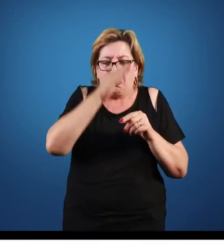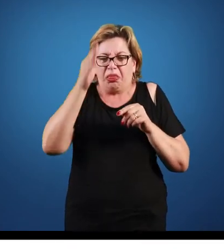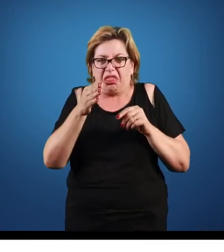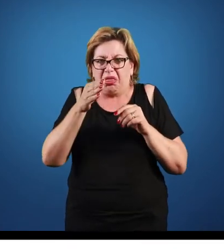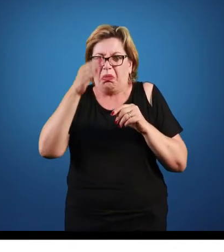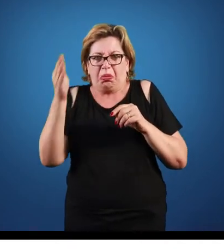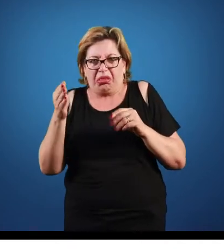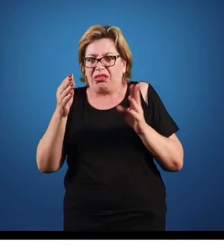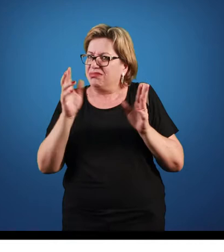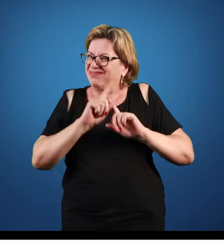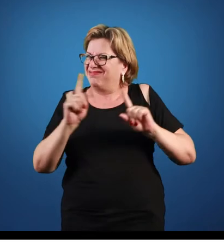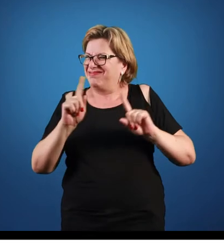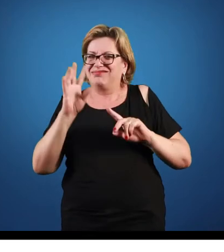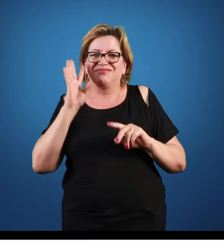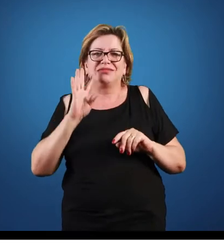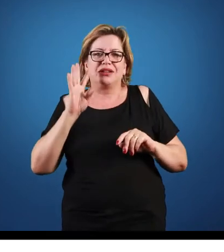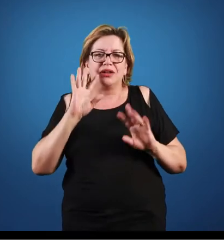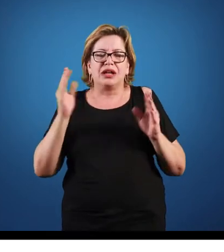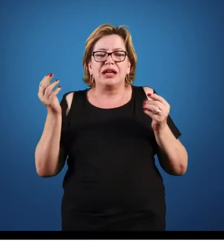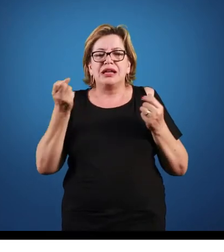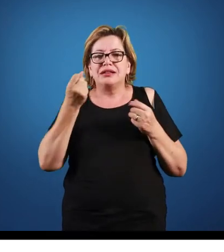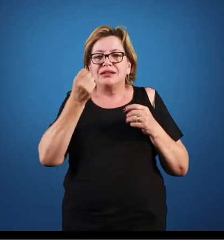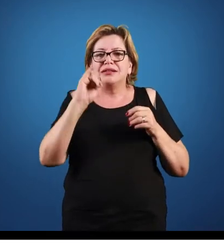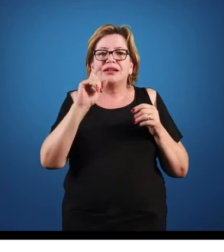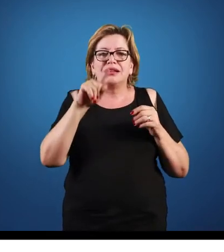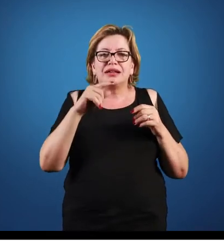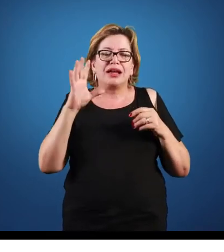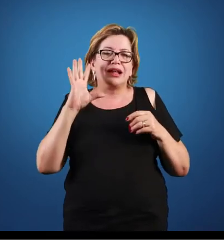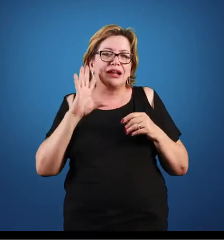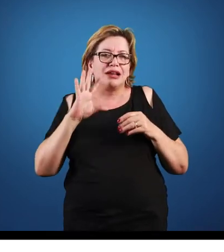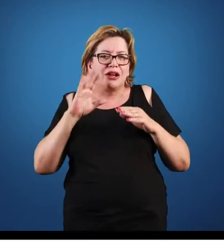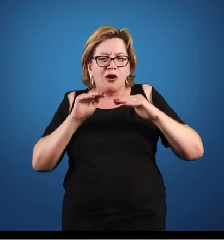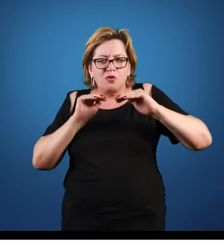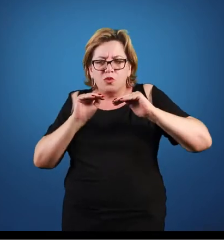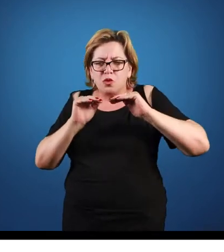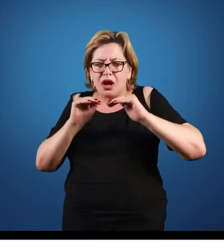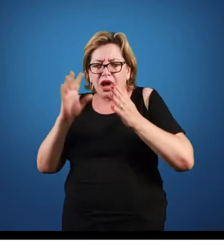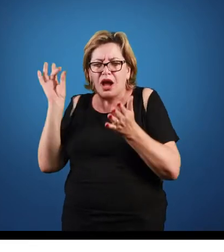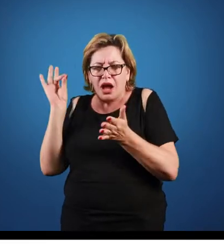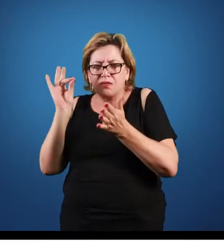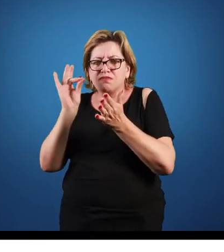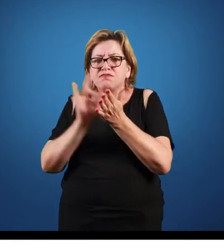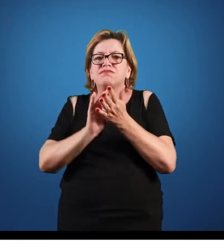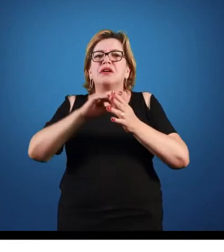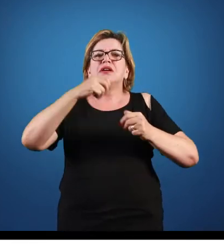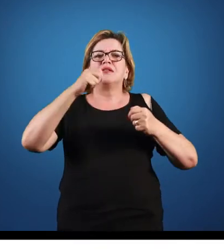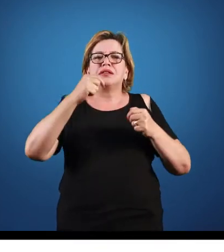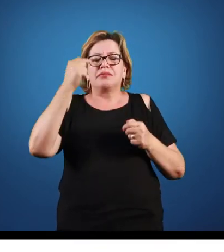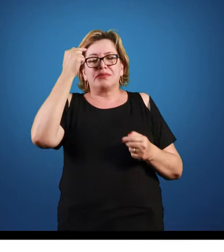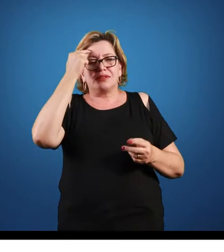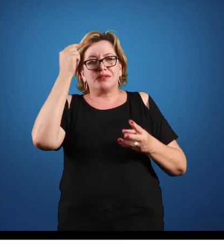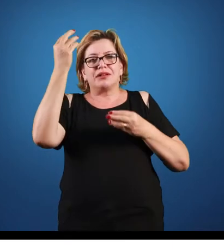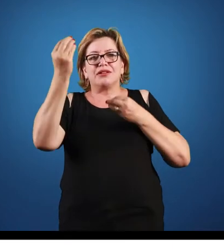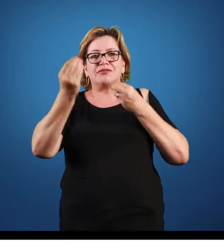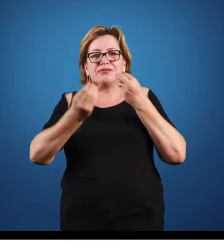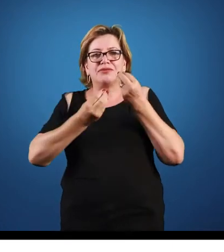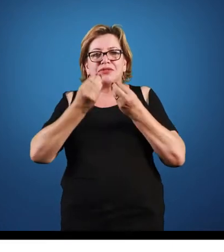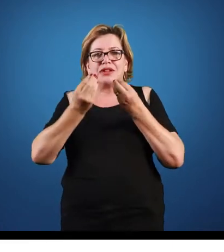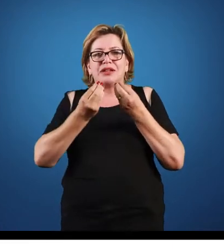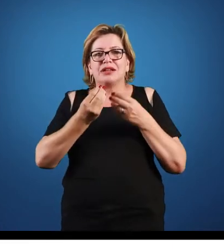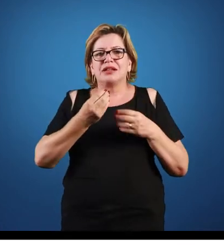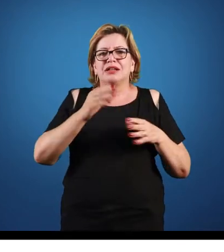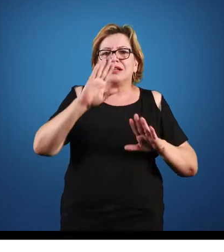pulos não fica bacana então se você quer fazer um bom jogo legal mesmo com aquele movimento quase realístico você precisa pensar em somar 16 a